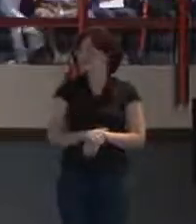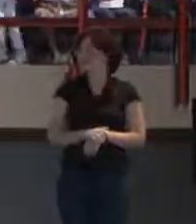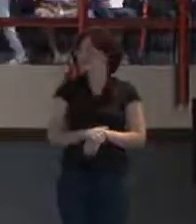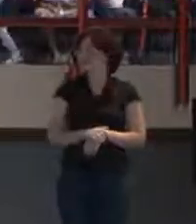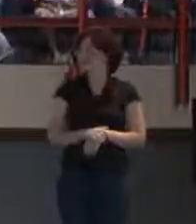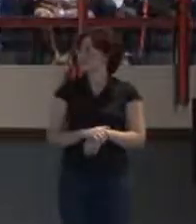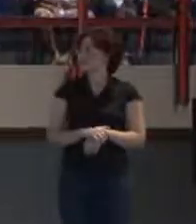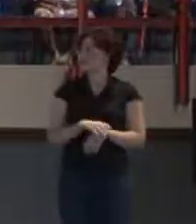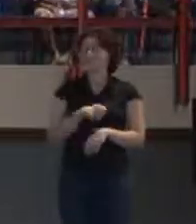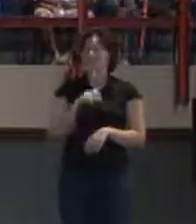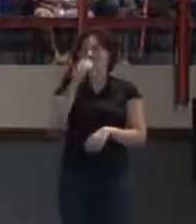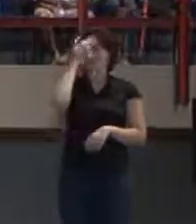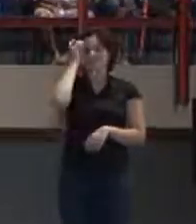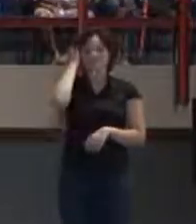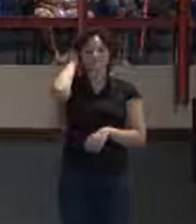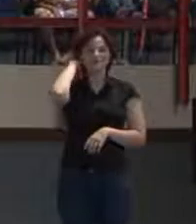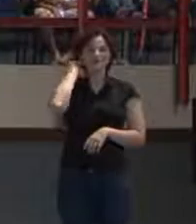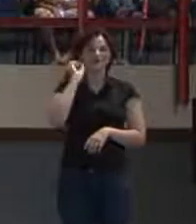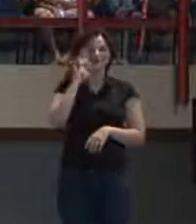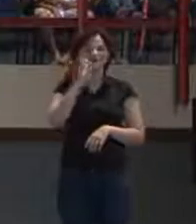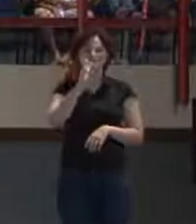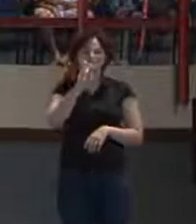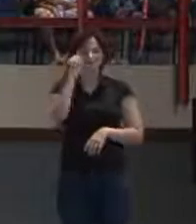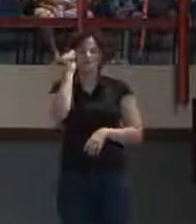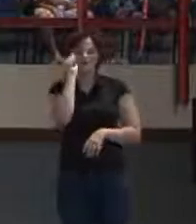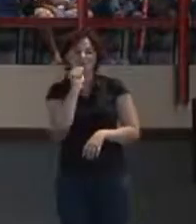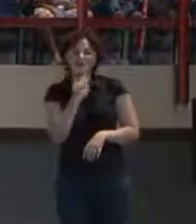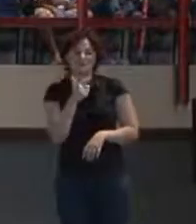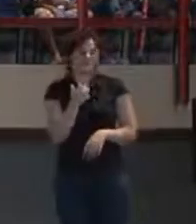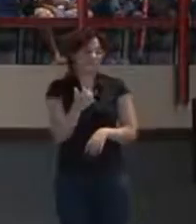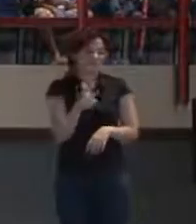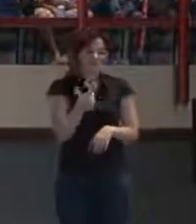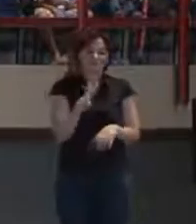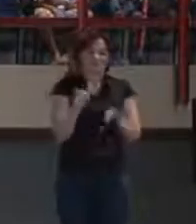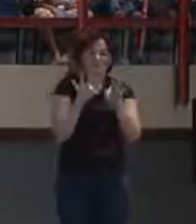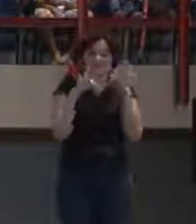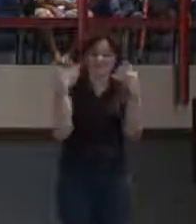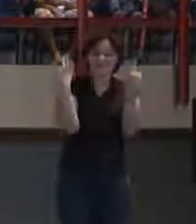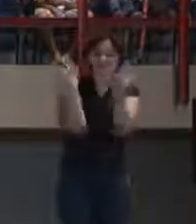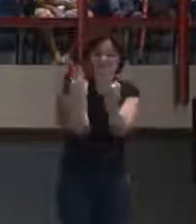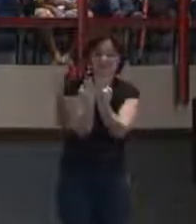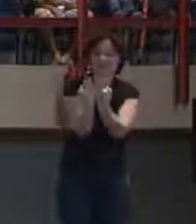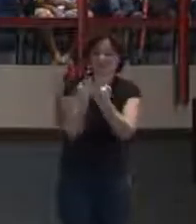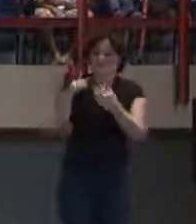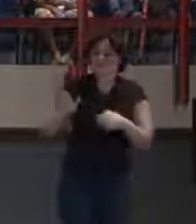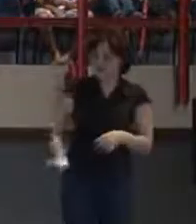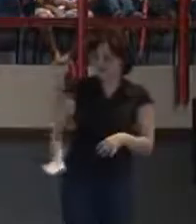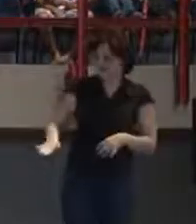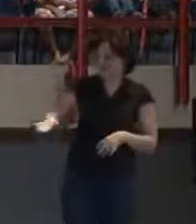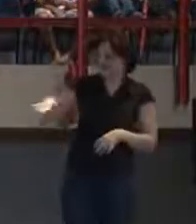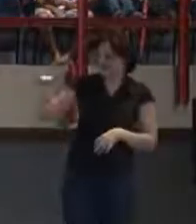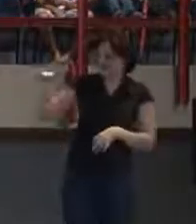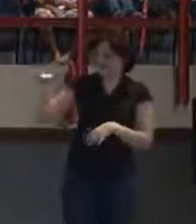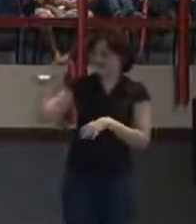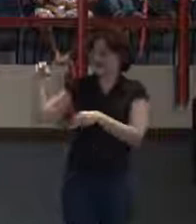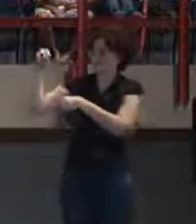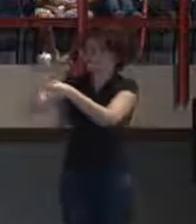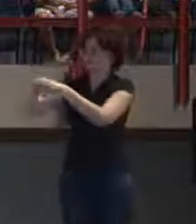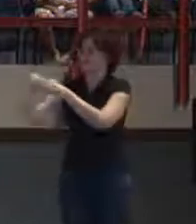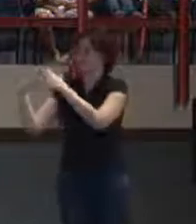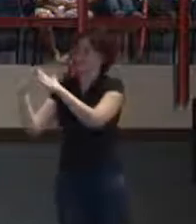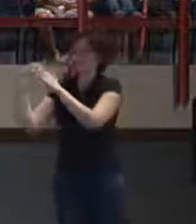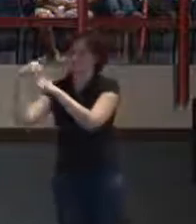eram órfãos. Passaram a vida inteira num convento. Foram tiradas de um convento, colocadas num barco e vieram para o